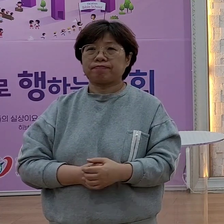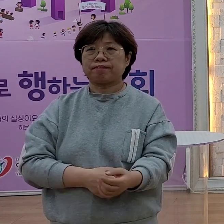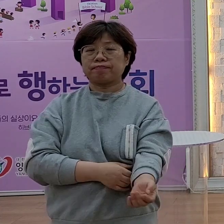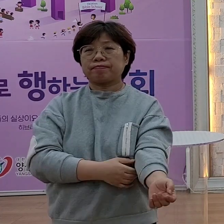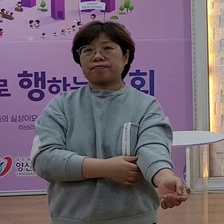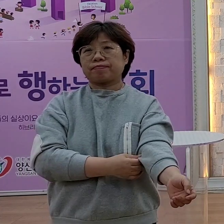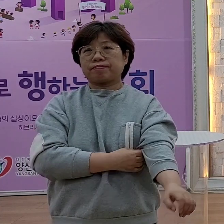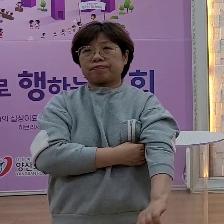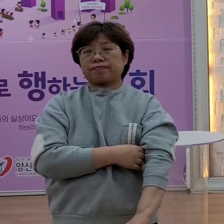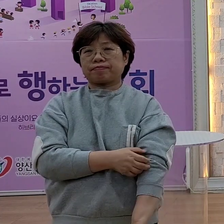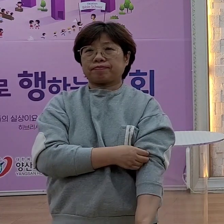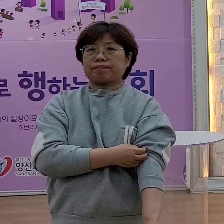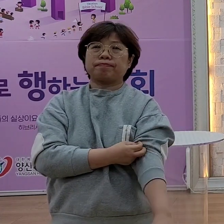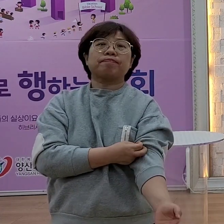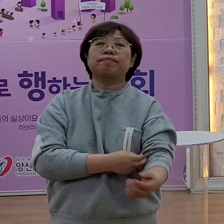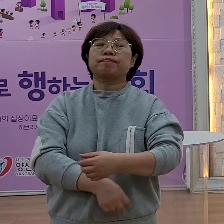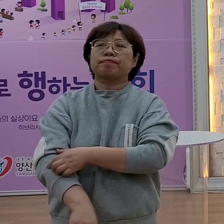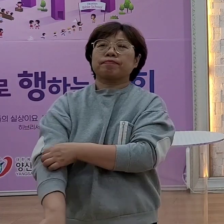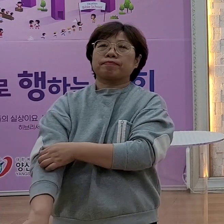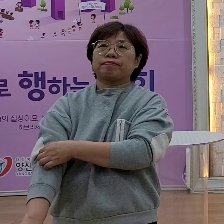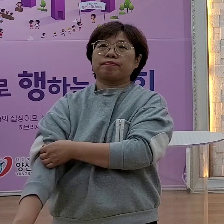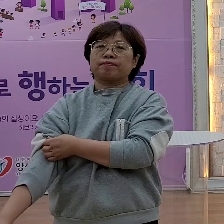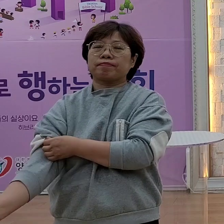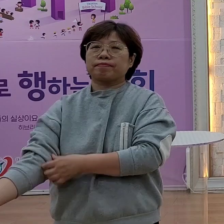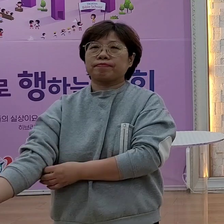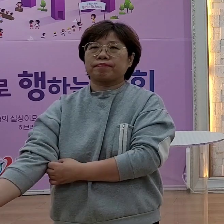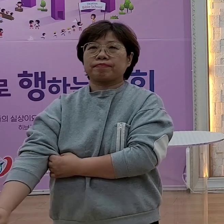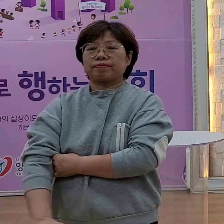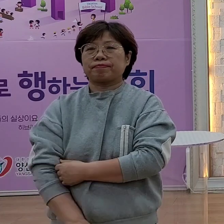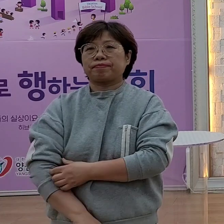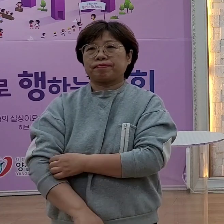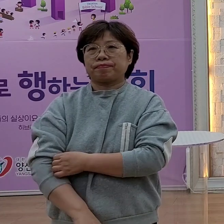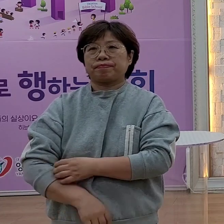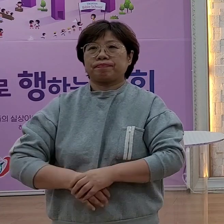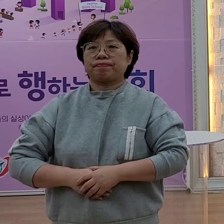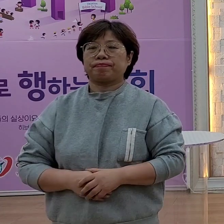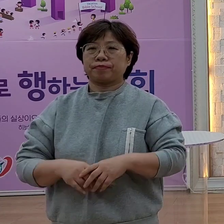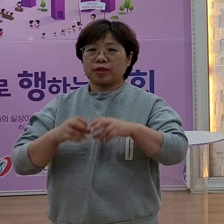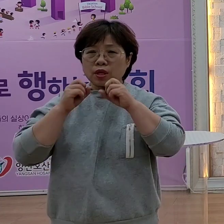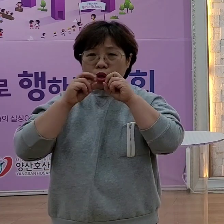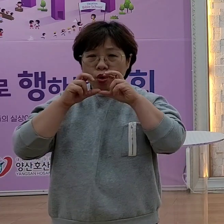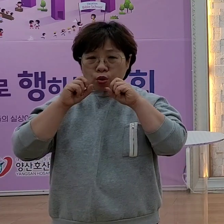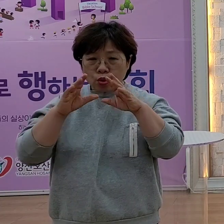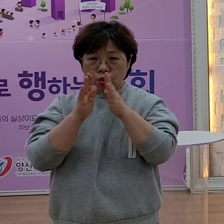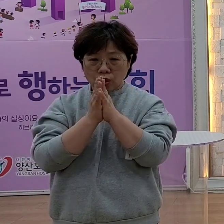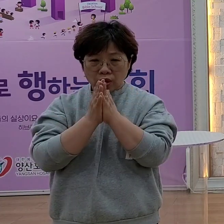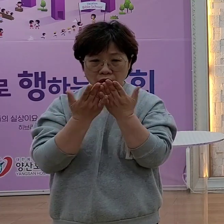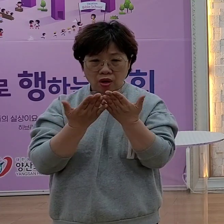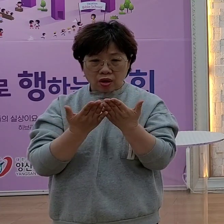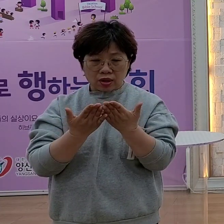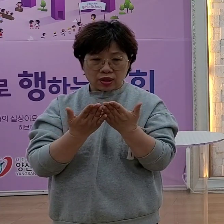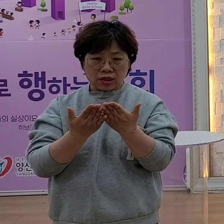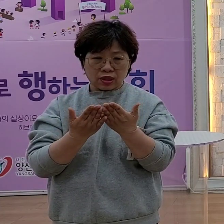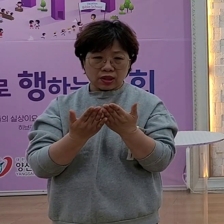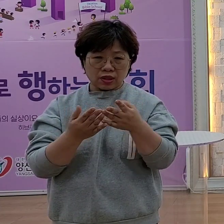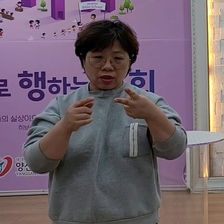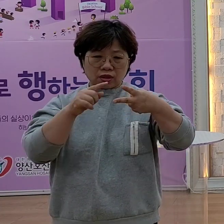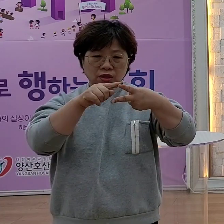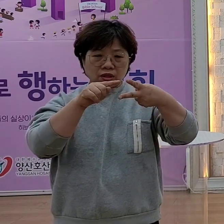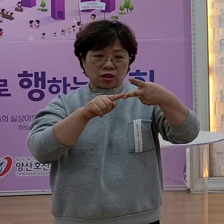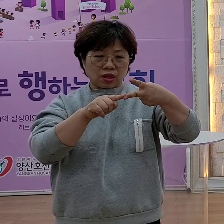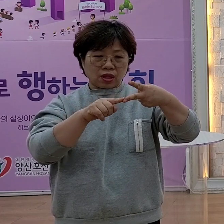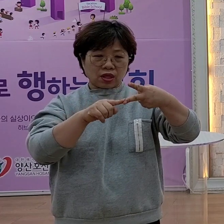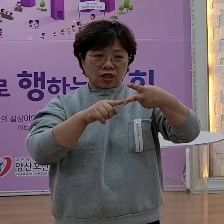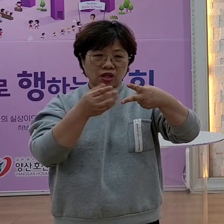자, 전도서는 우리 지금 6장을 뛰어넘었지만 전반부와 후반부가 있어요.